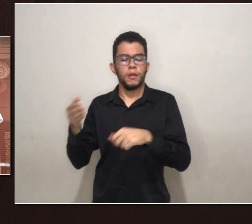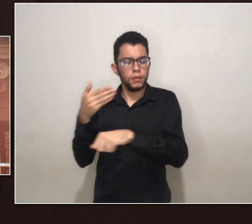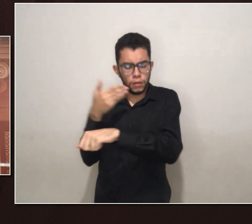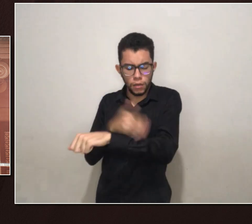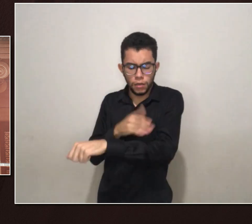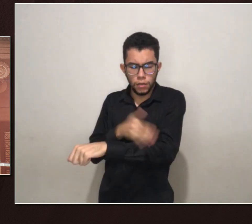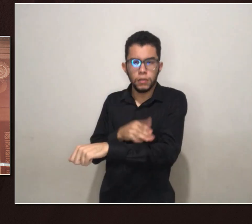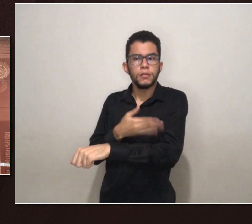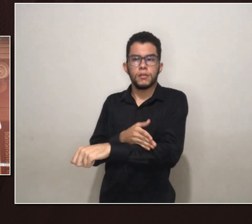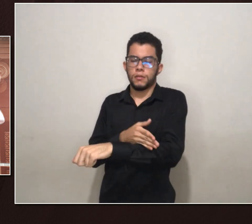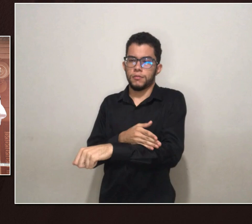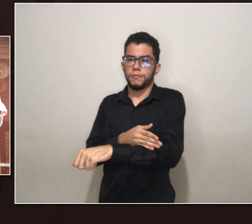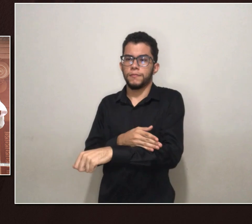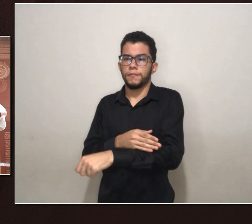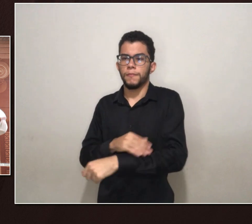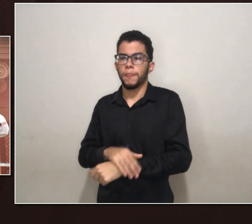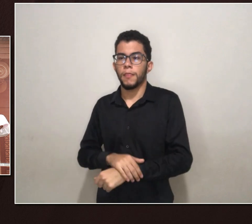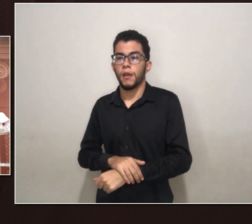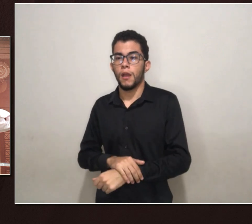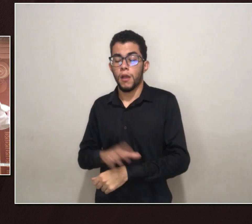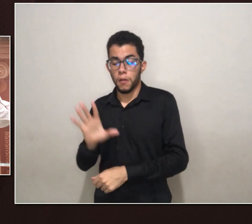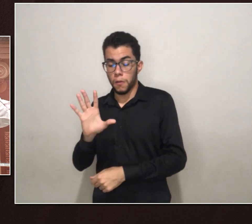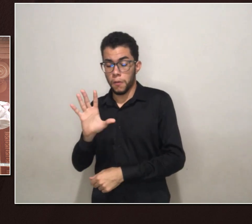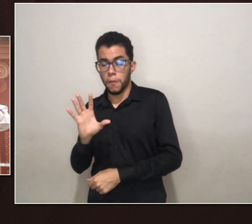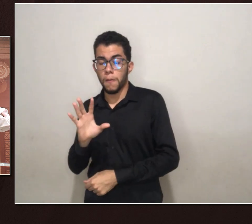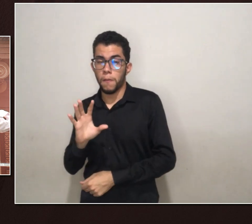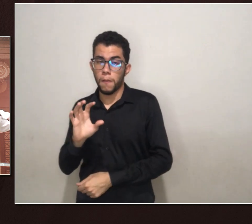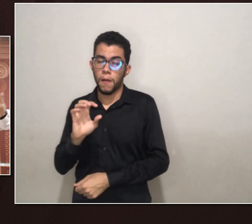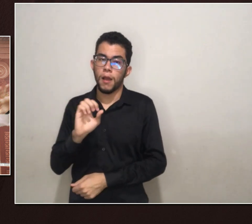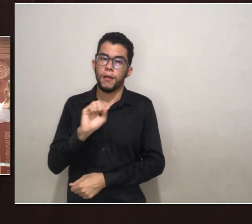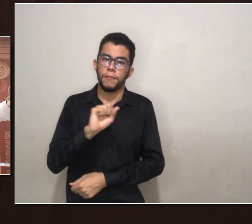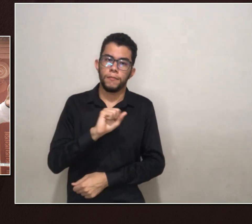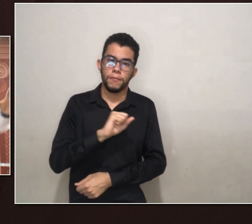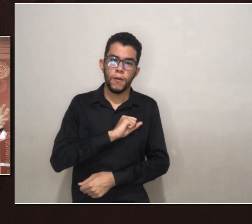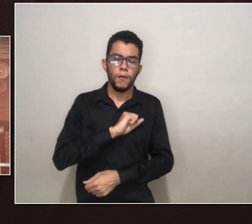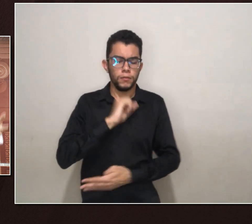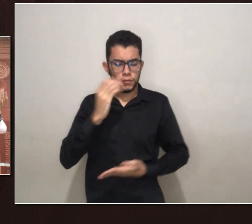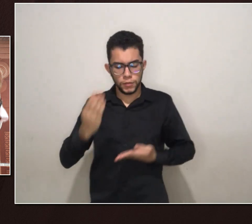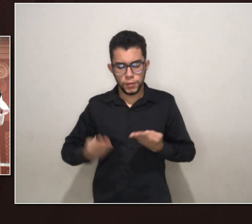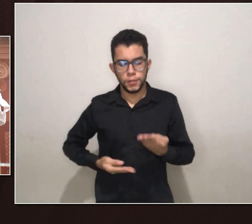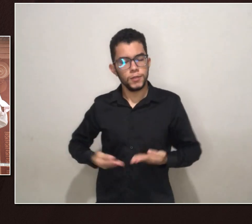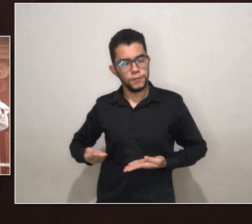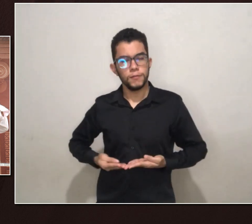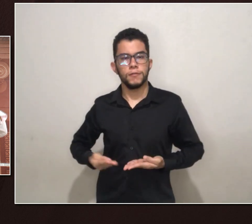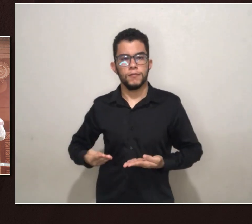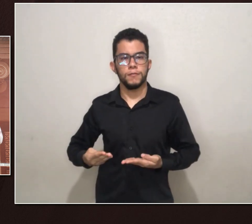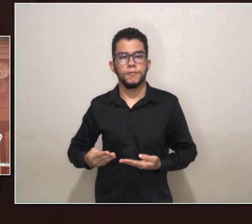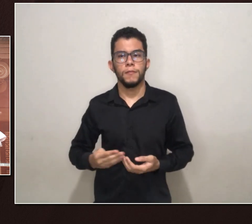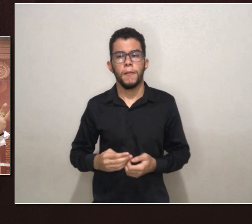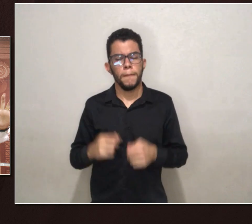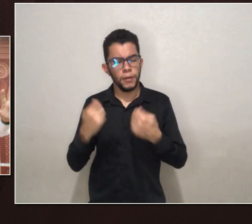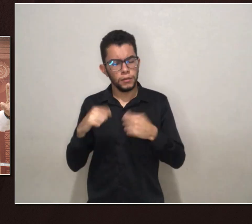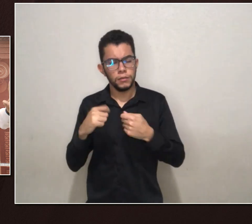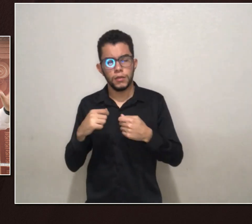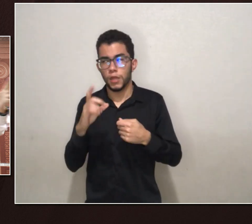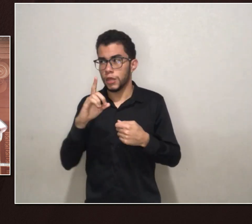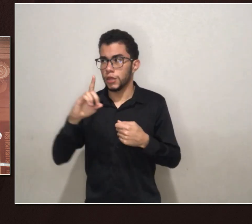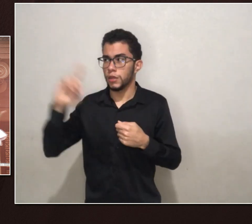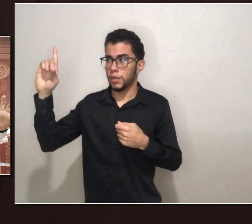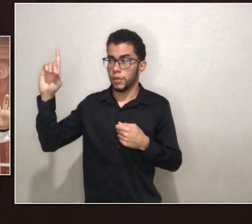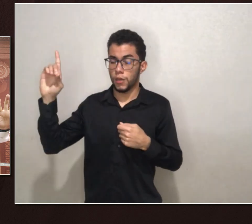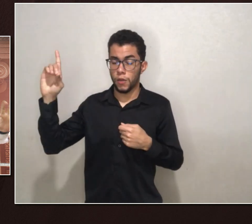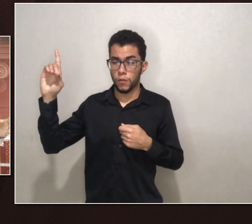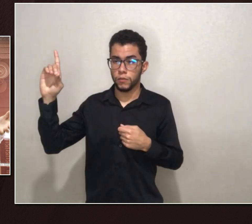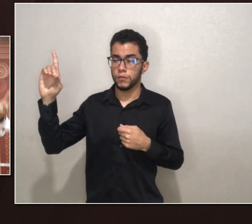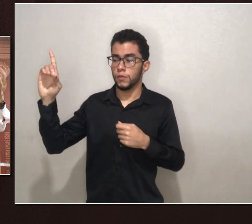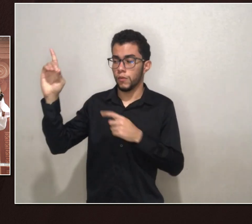for praticada, precisa transformar em mover de Deus. Deus precisa mover-se com o seu povo, através do